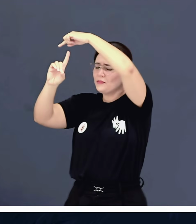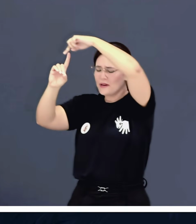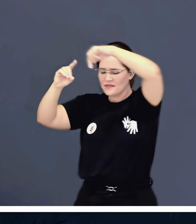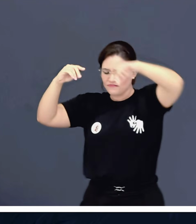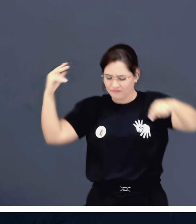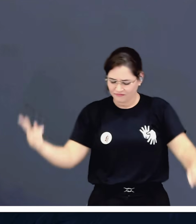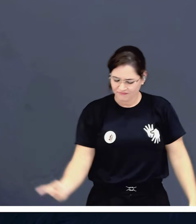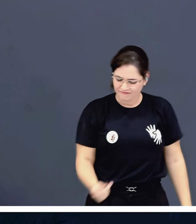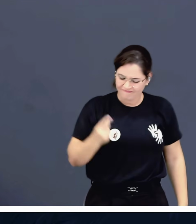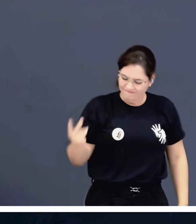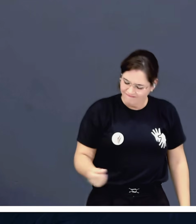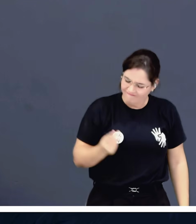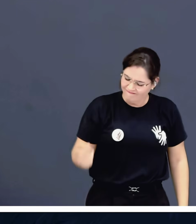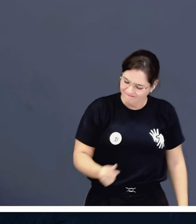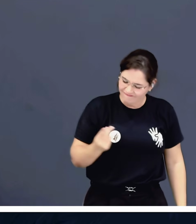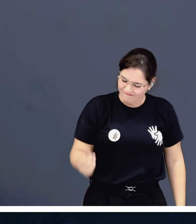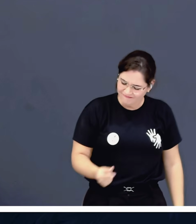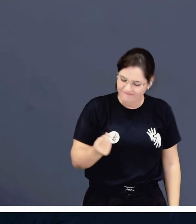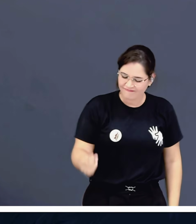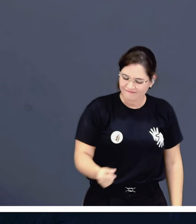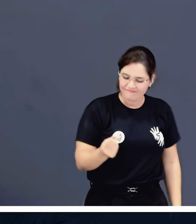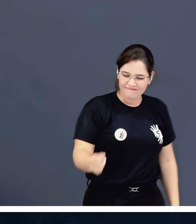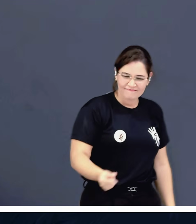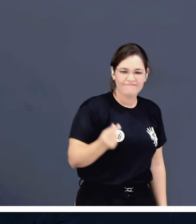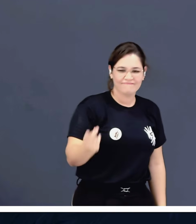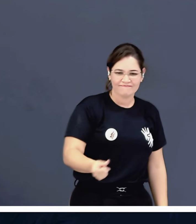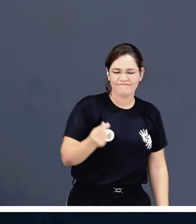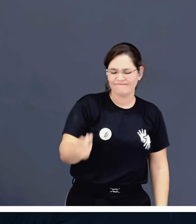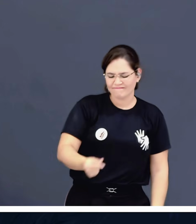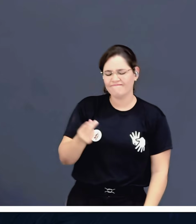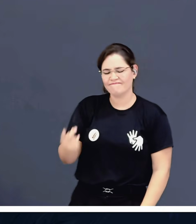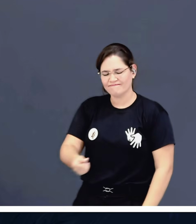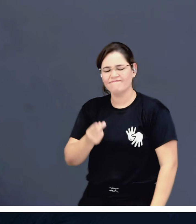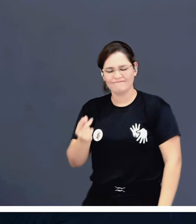Santo, santo pra sempre.